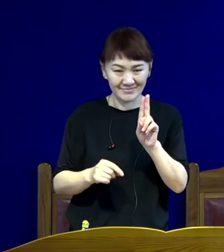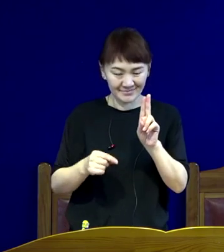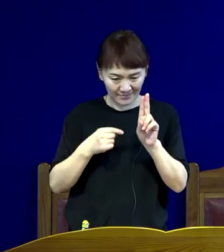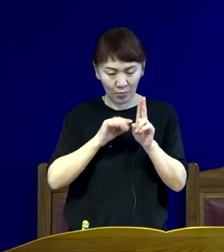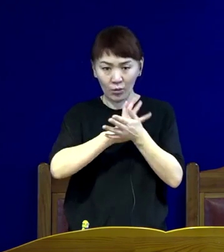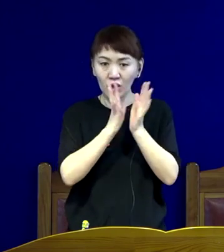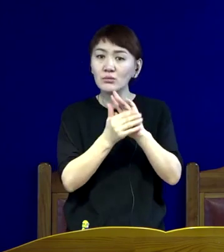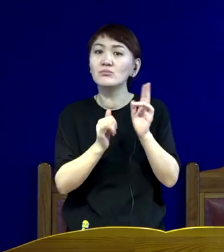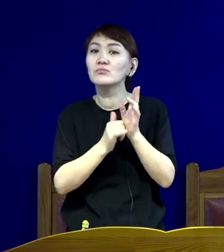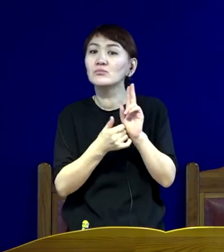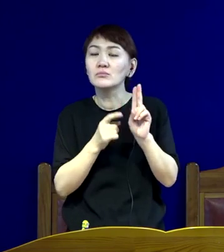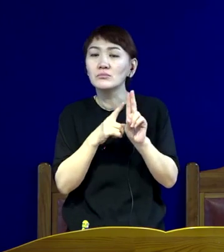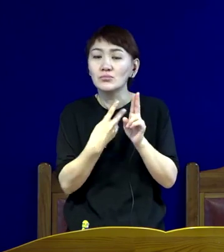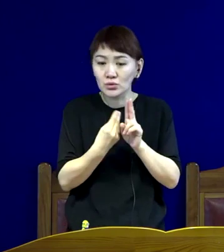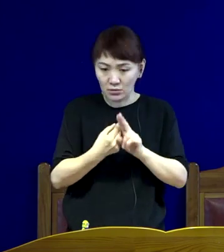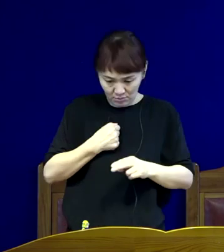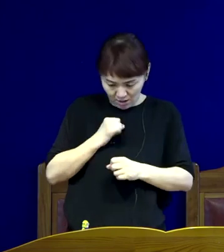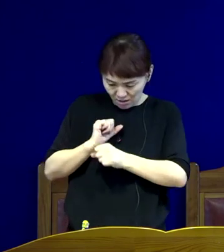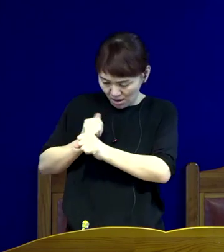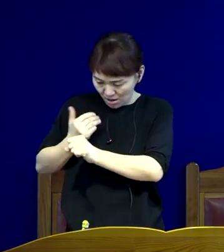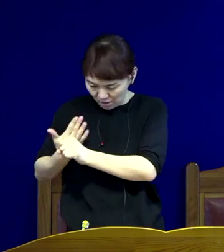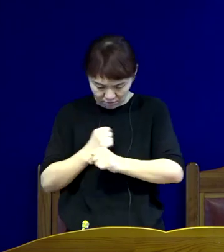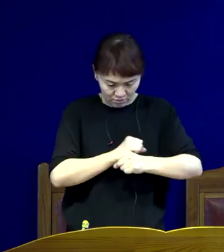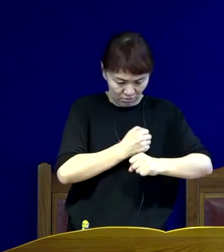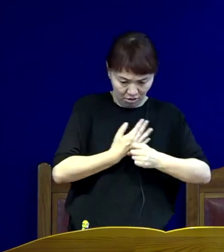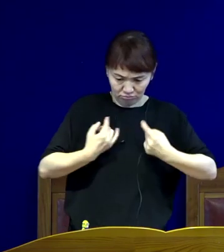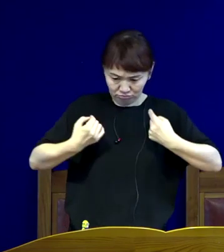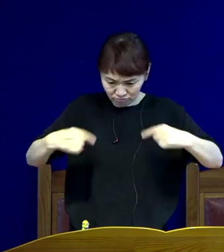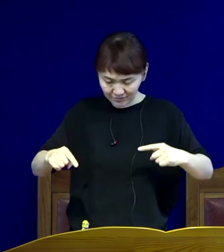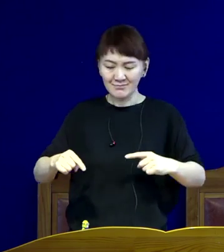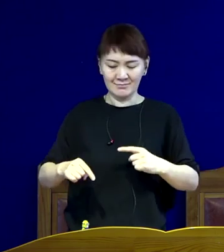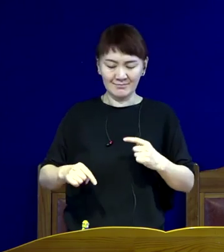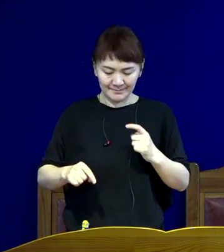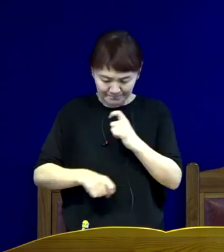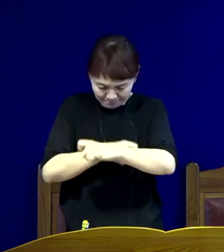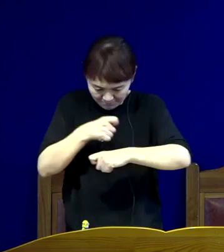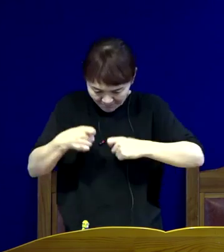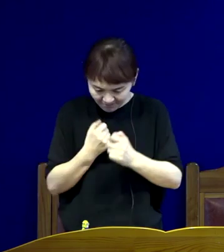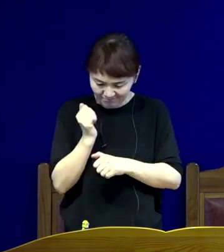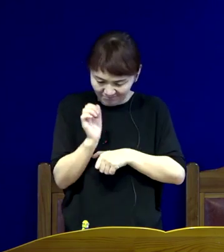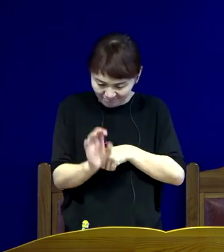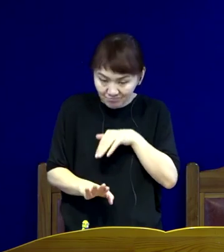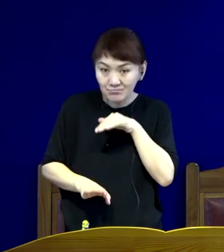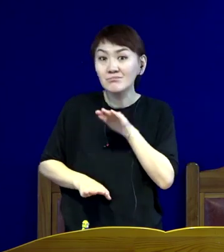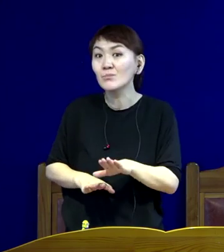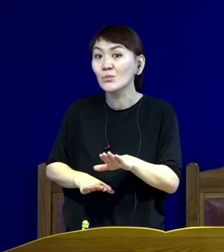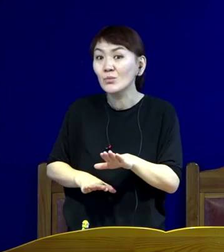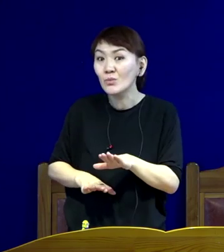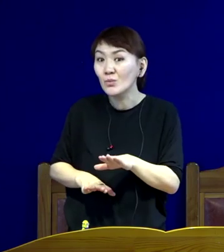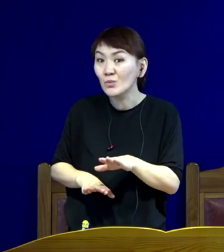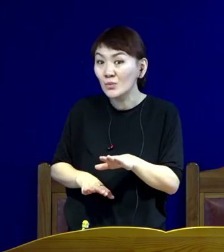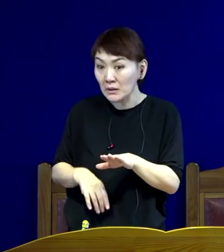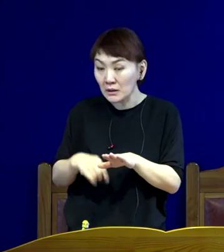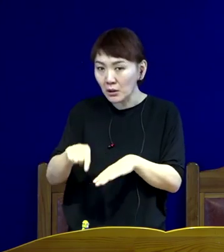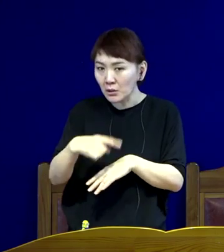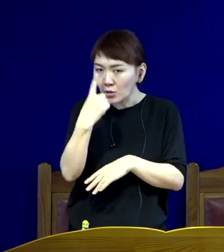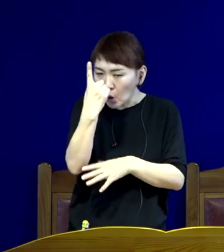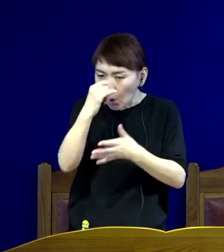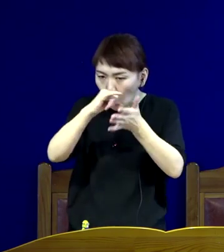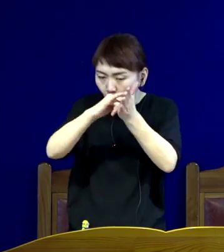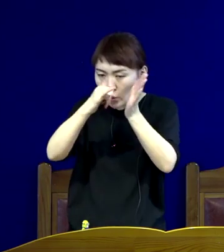нь үүргээ биелүүлэх гэдэг нь ямар утгыг хэлж байгаа вэ? Энэ нь ганцхан утгыг хэлээд байгаа юу биш.